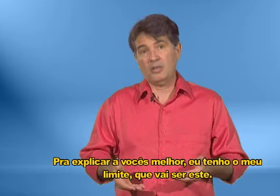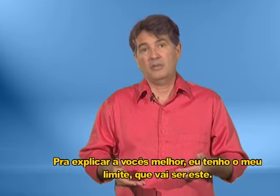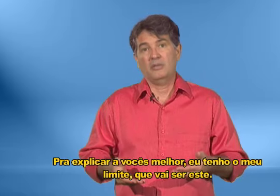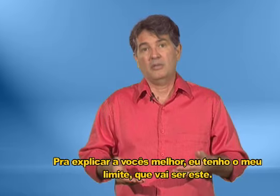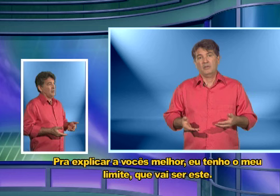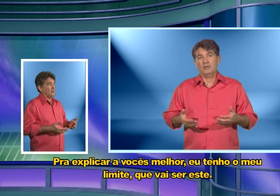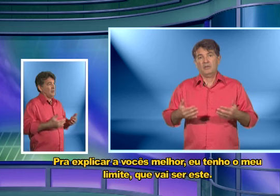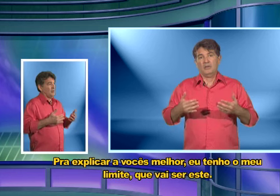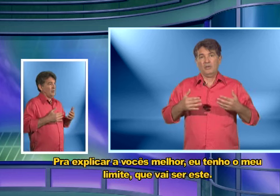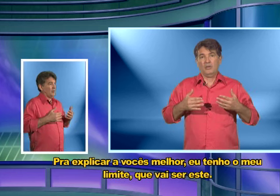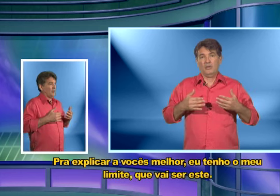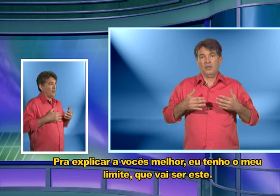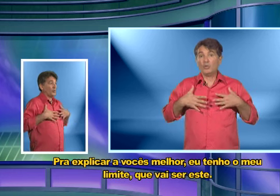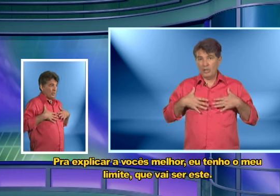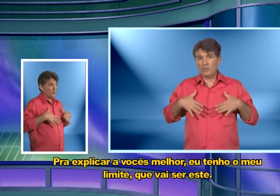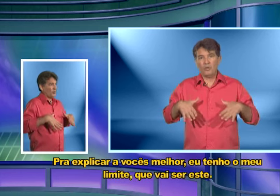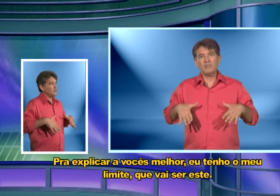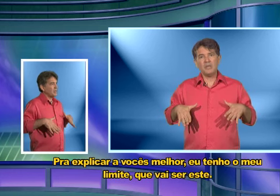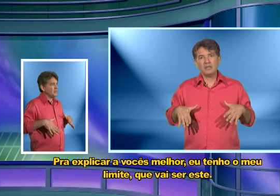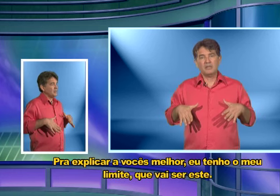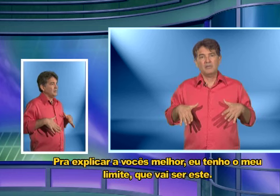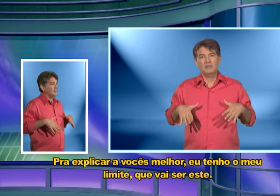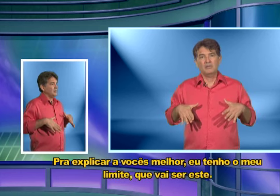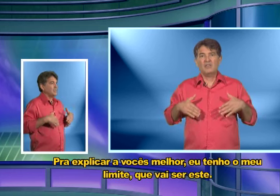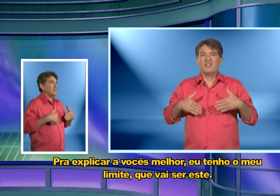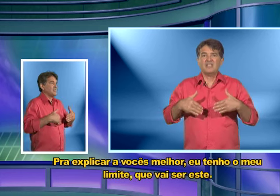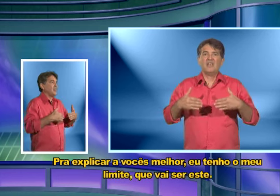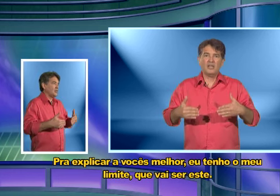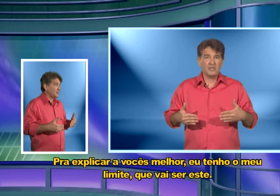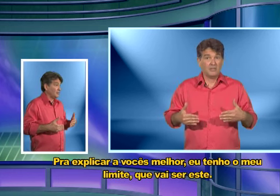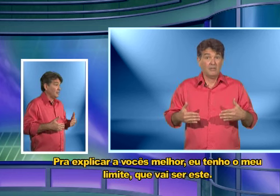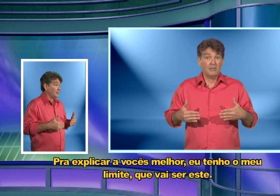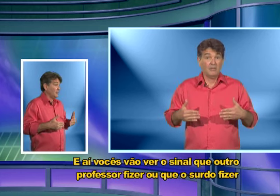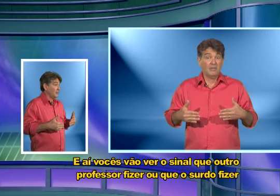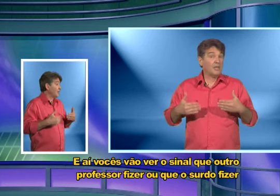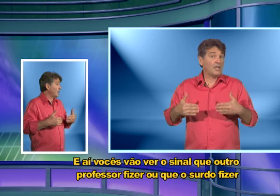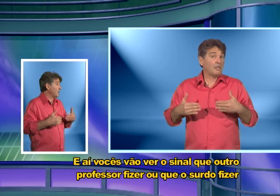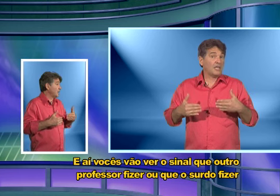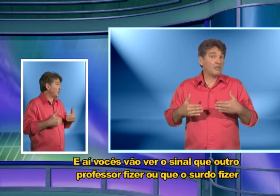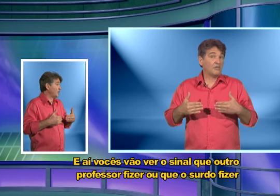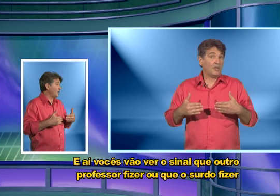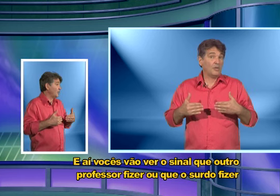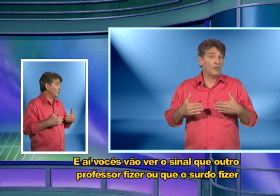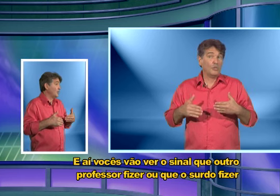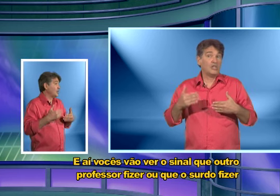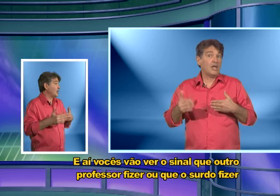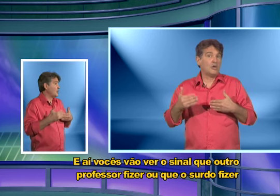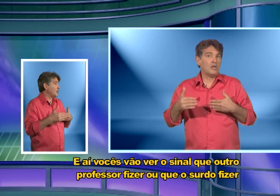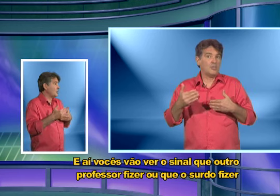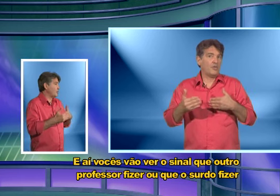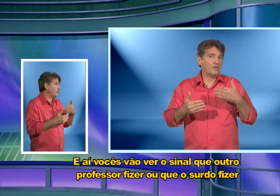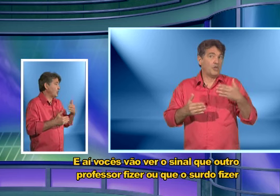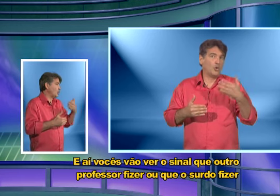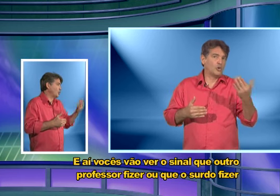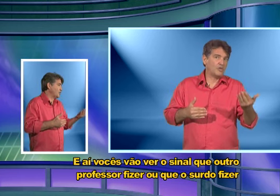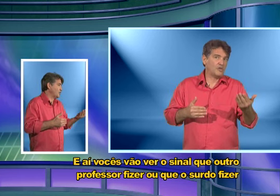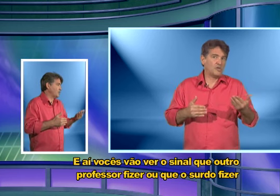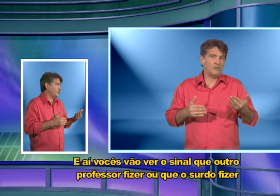melhor, eu tenho o limite, que vai ser este. E daí vocês vão ver o sinal que